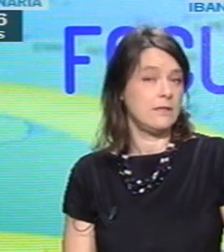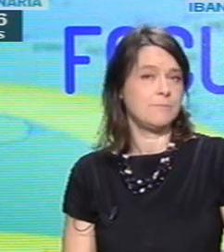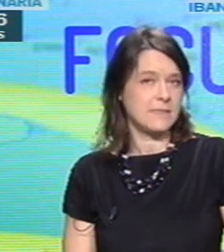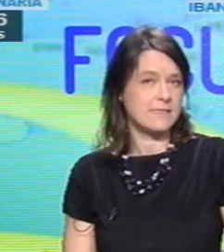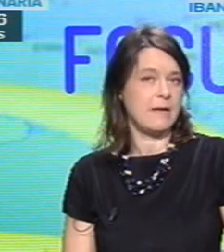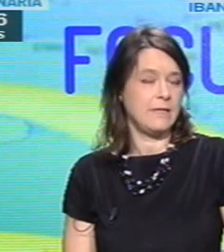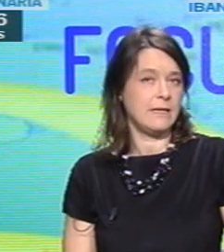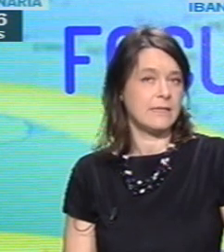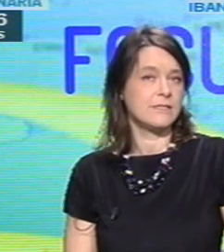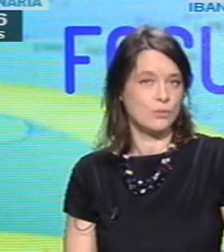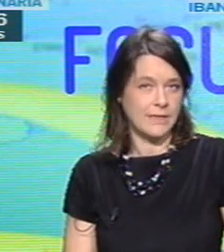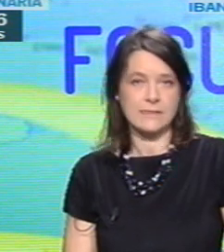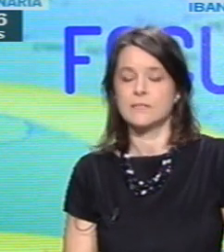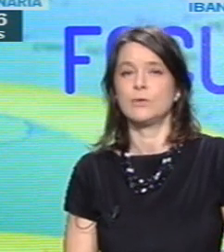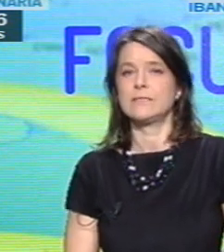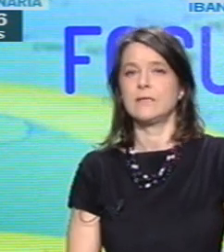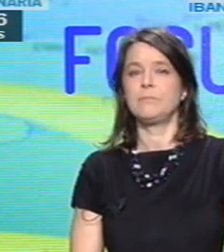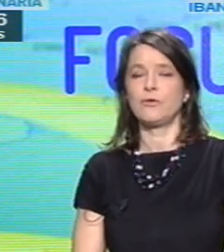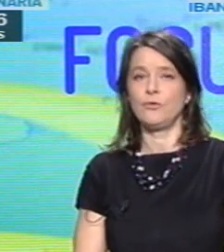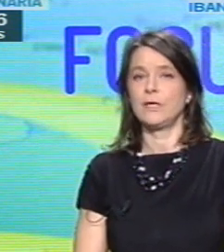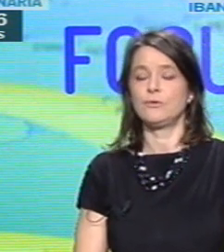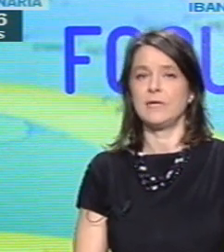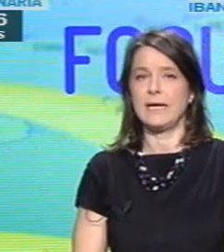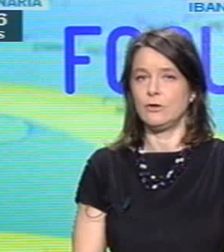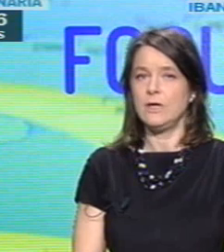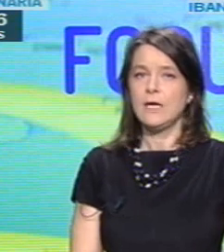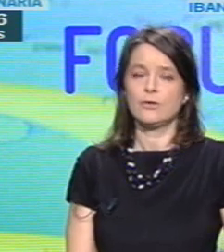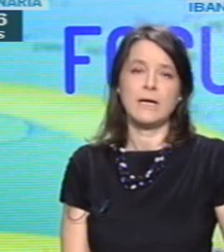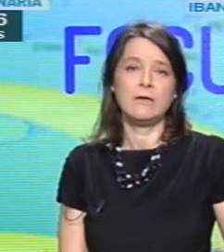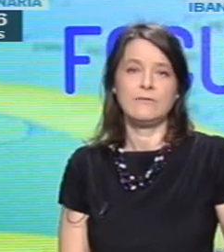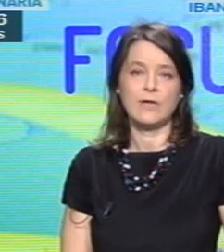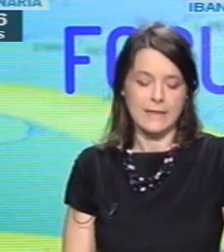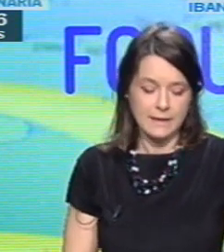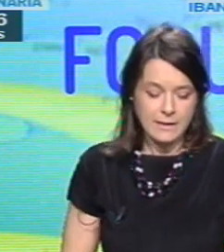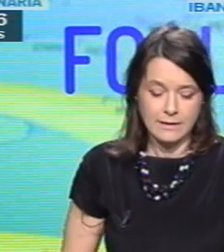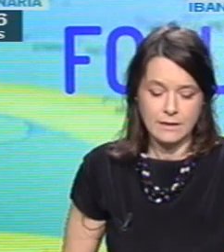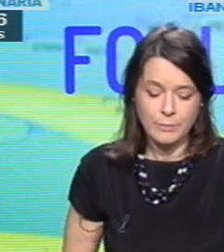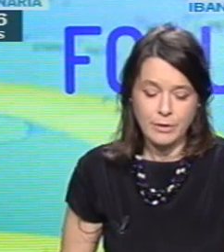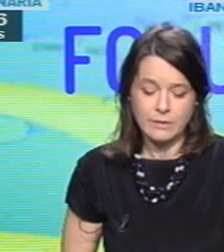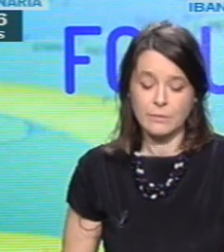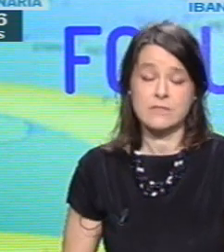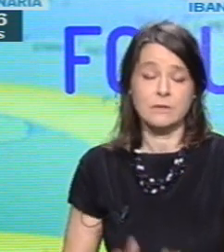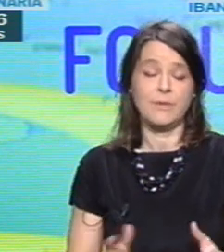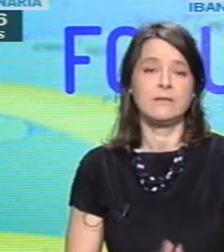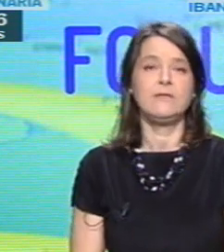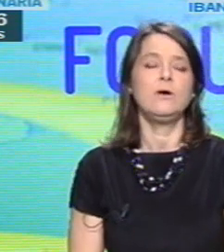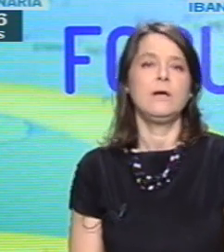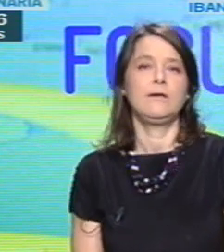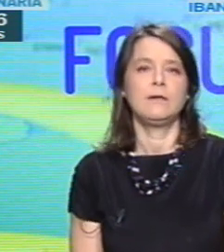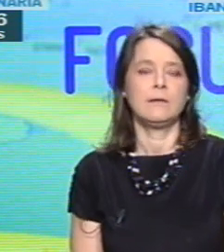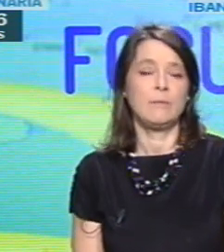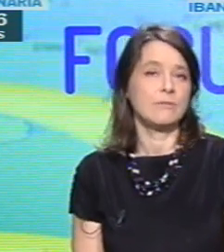Un'attenzione indispensabile alla sicurezza delle persone che torneranno a lavorare. Un po' questo è